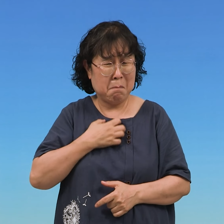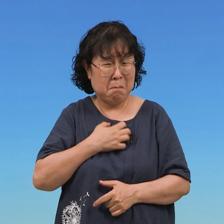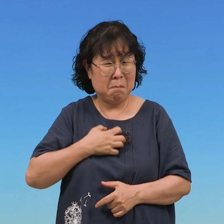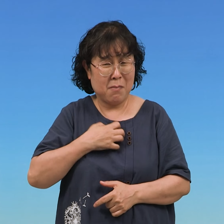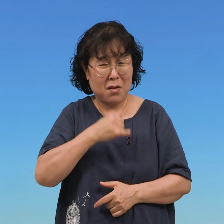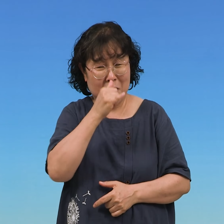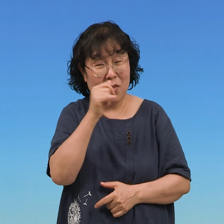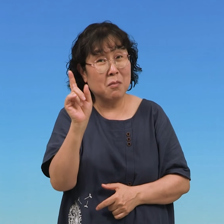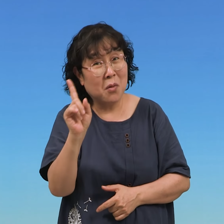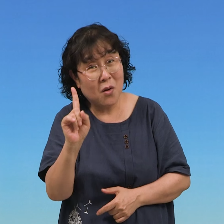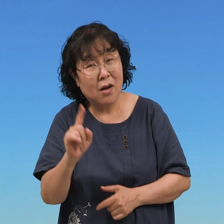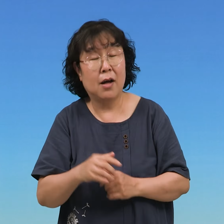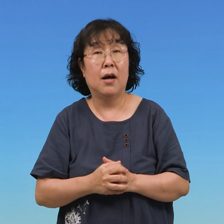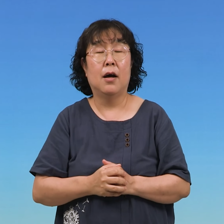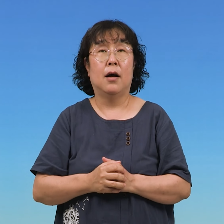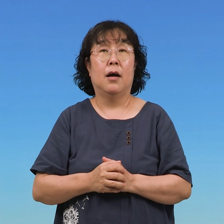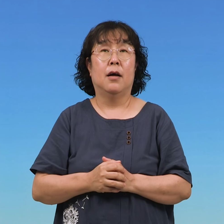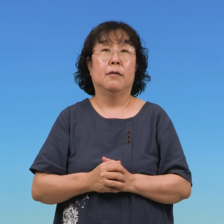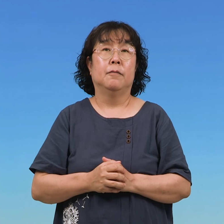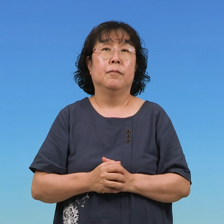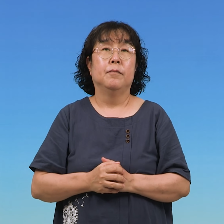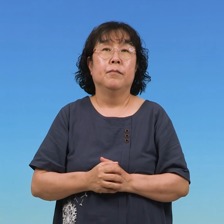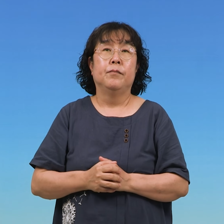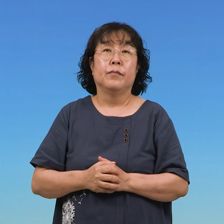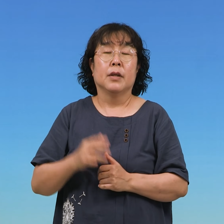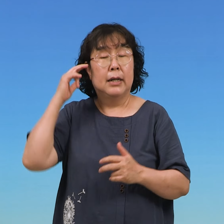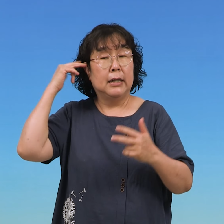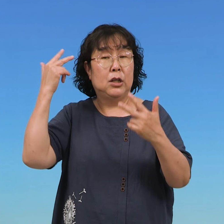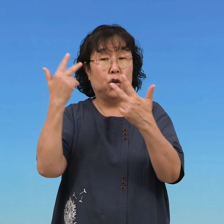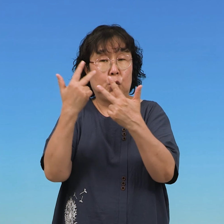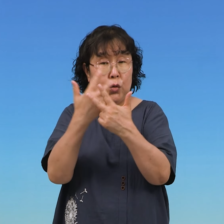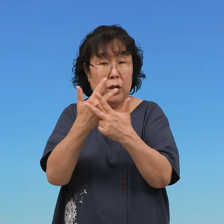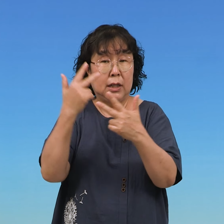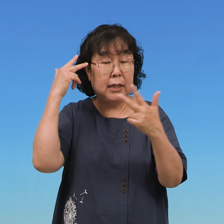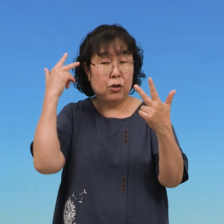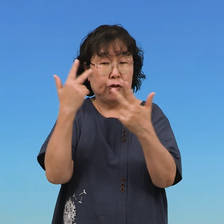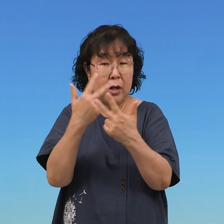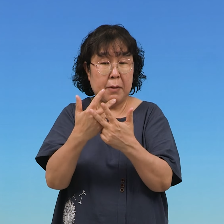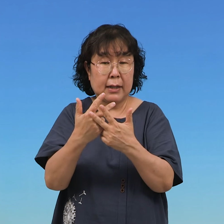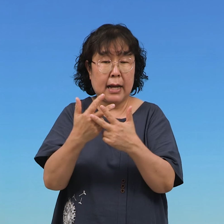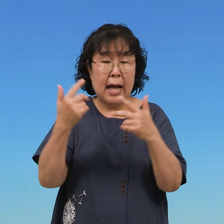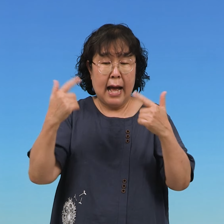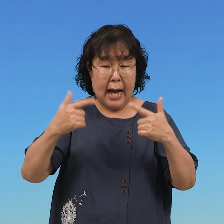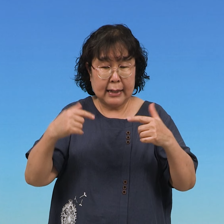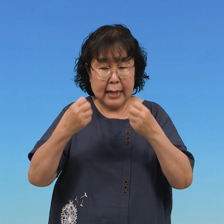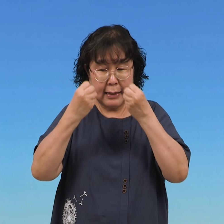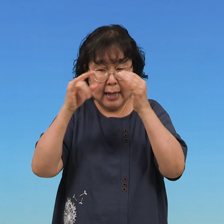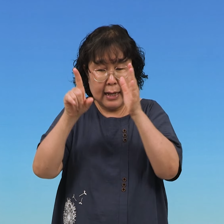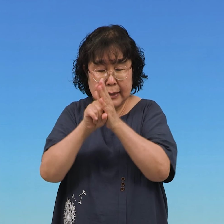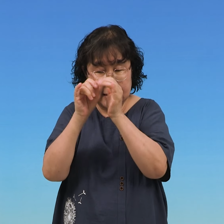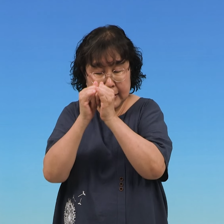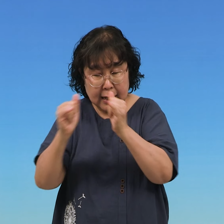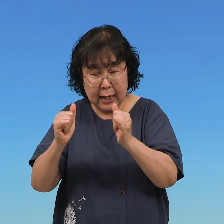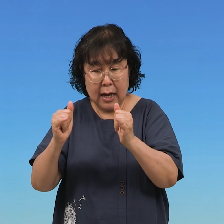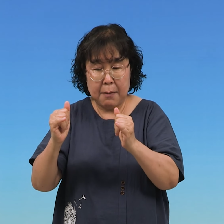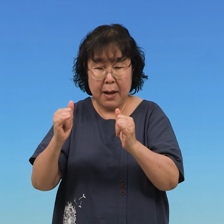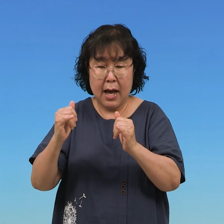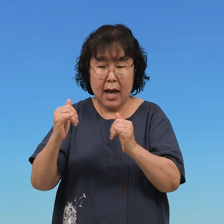있는 거예요. 아니 이게 한 뭐 얼마가 되든 일주일에 이렇게 누적이 돼가지고 목사님 한 1년 뒤에 2년